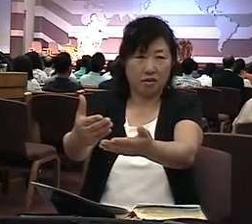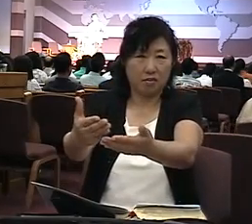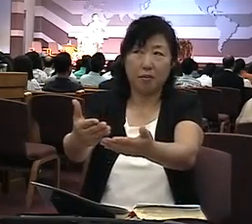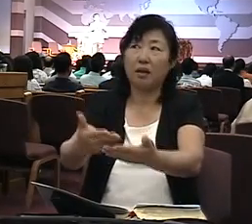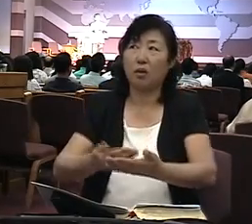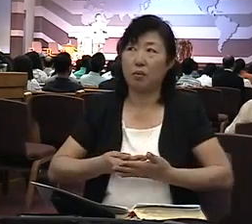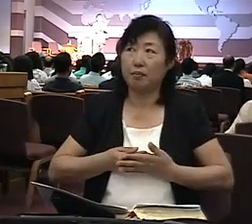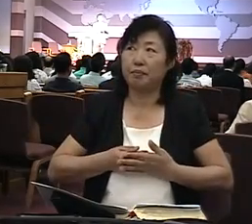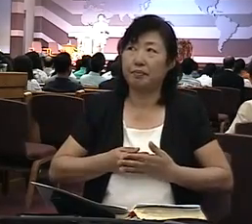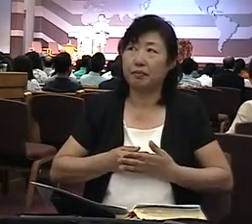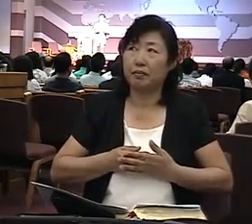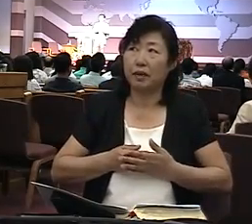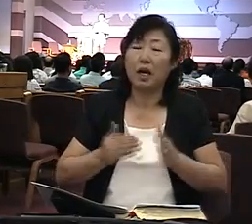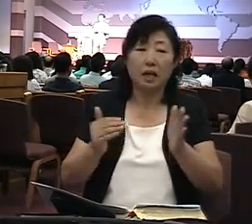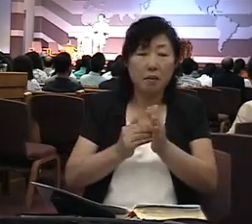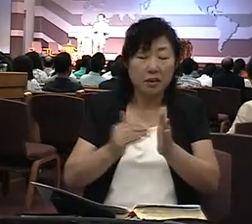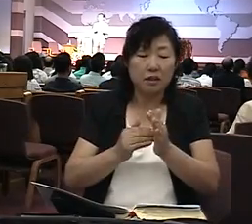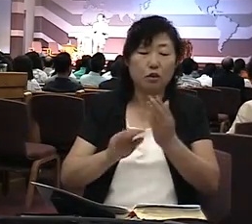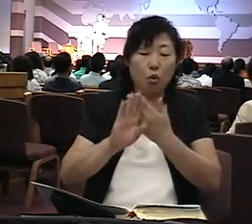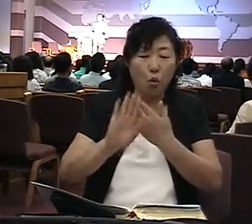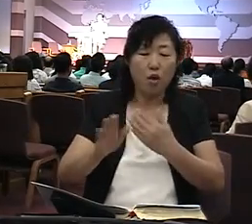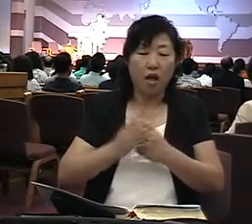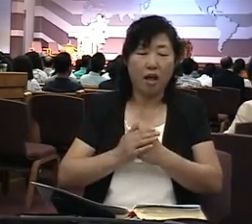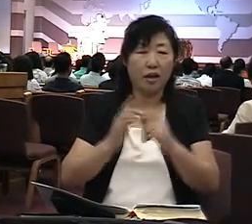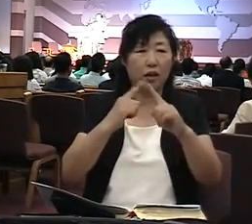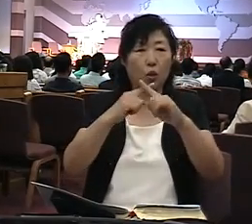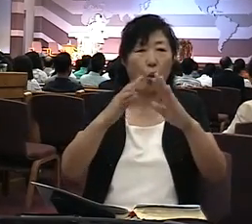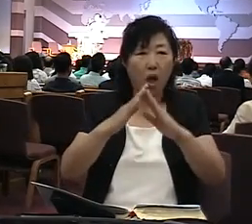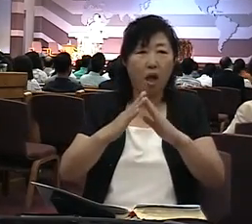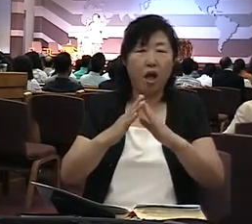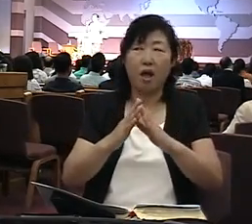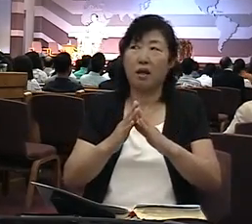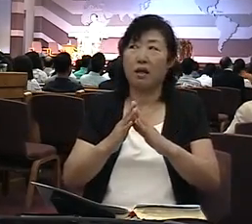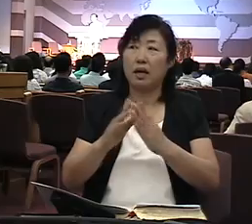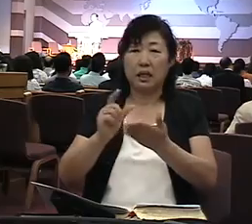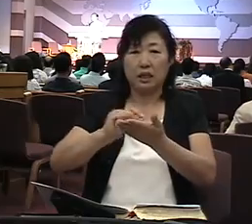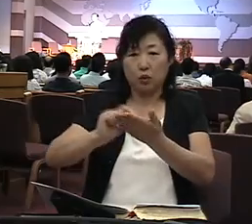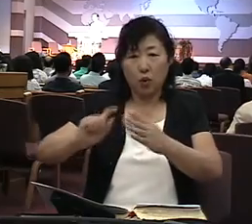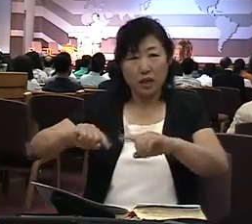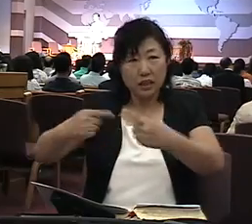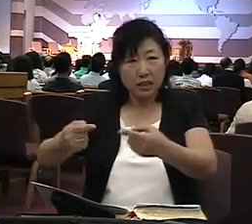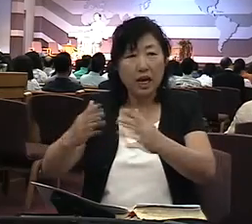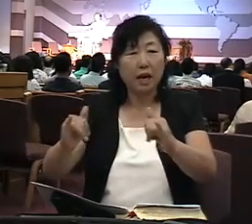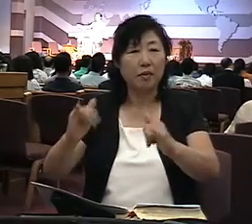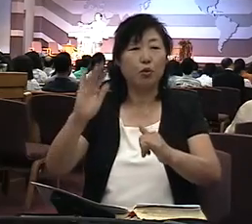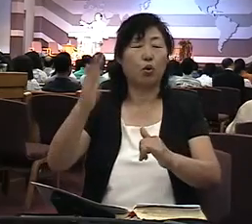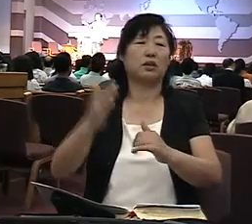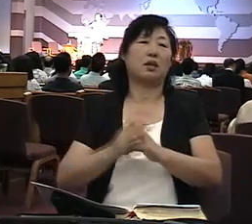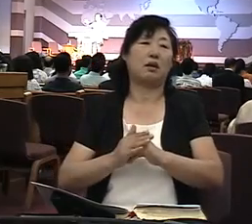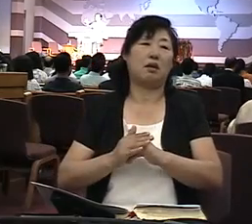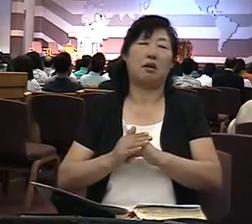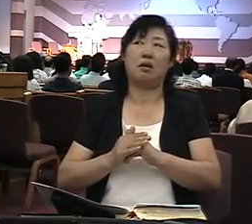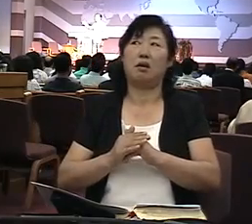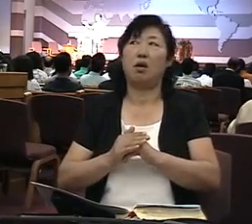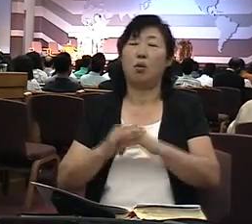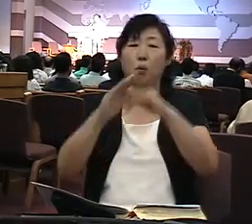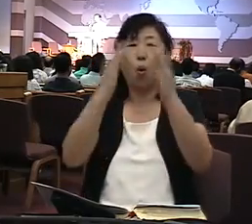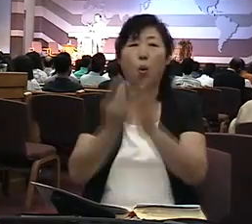이제 반드시 끝마치시고 우리 교회에 오피셜리 등록하신 분들이 되는데 등록하신 모든 교인들이 거기서